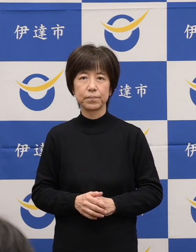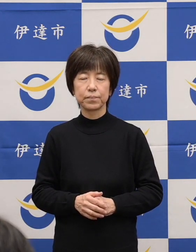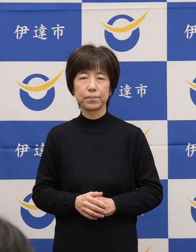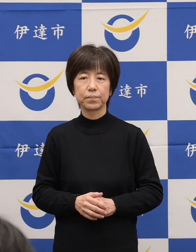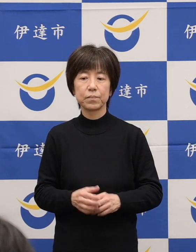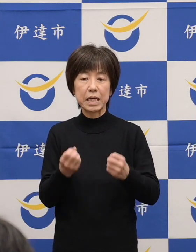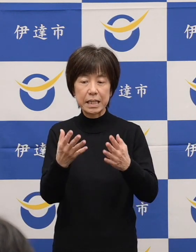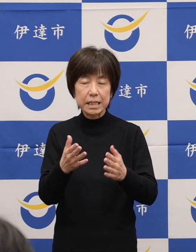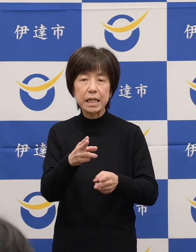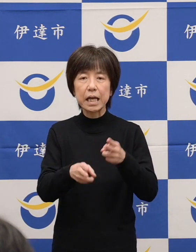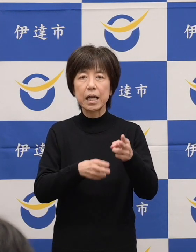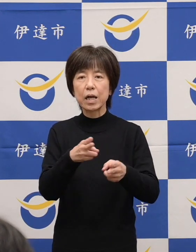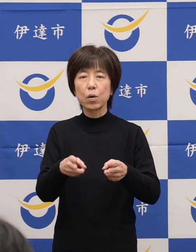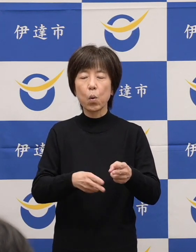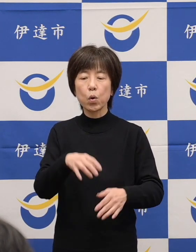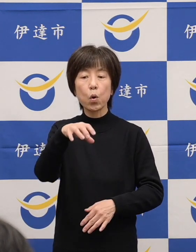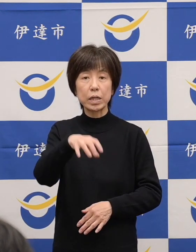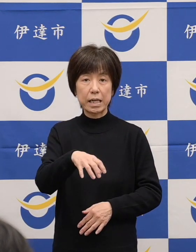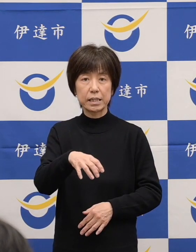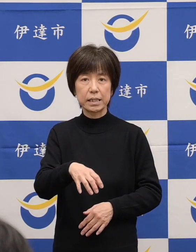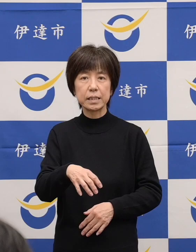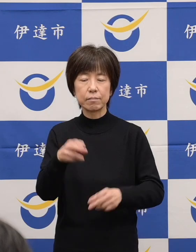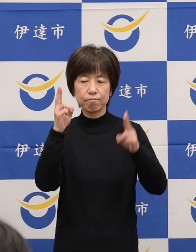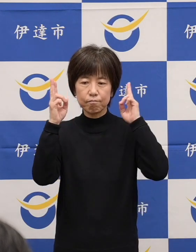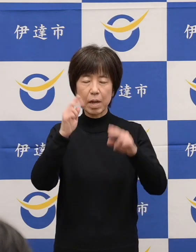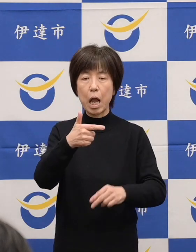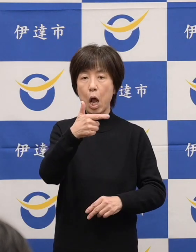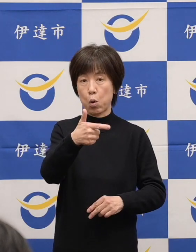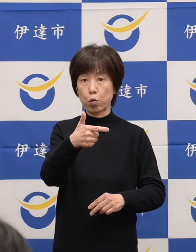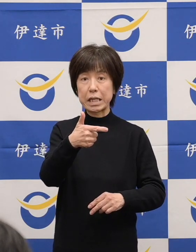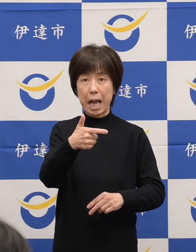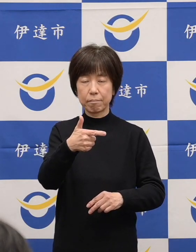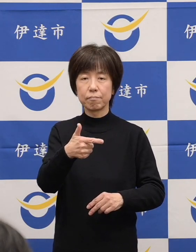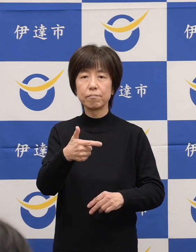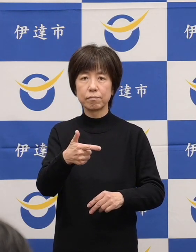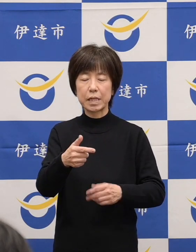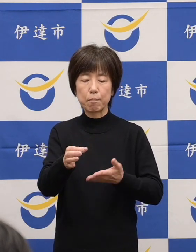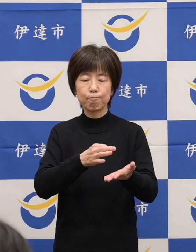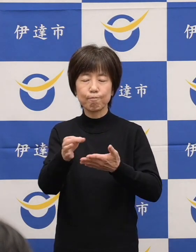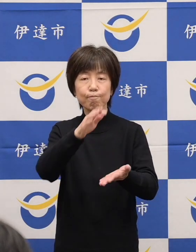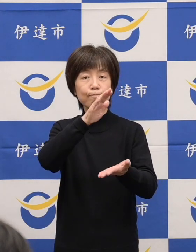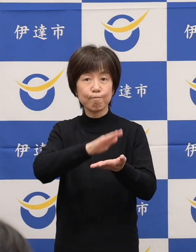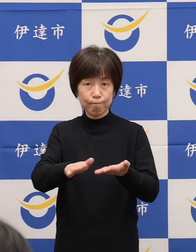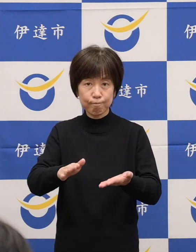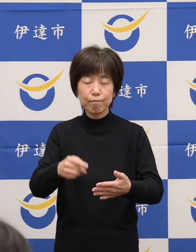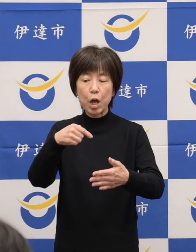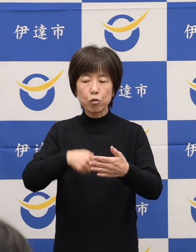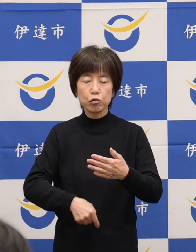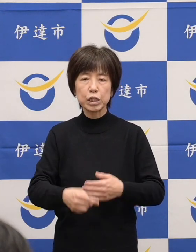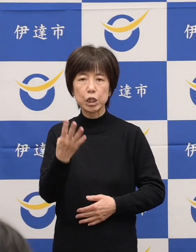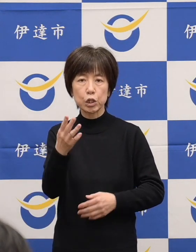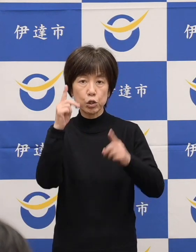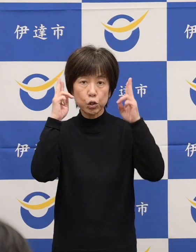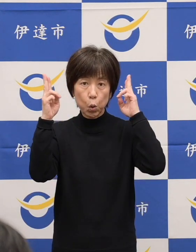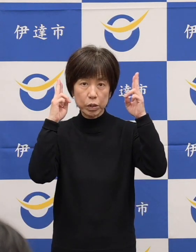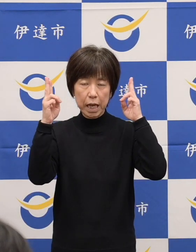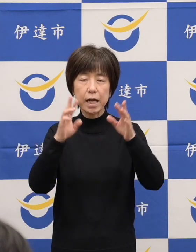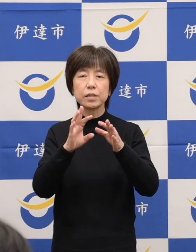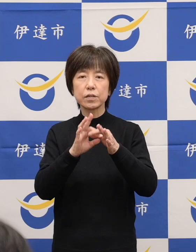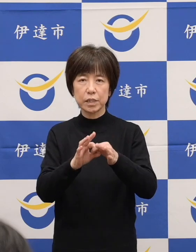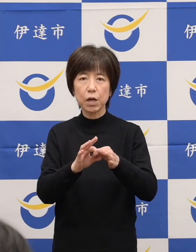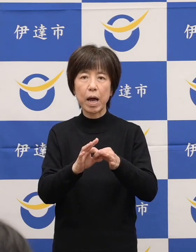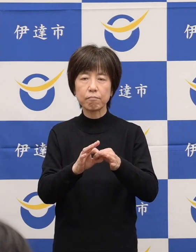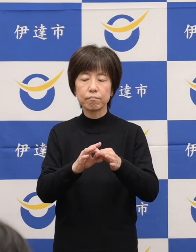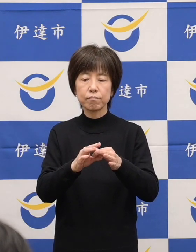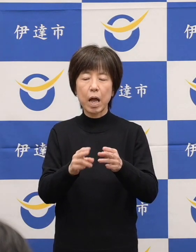新工業団地が6社に完売をしまして、うち4社につきましては工場の建設